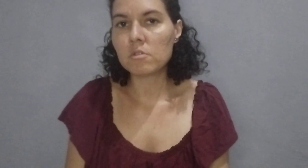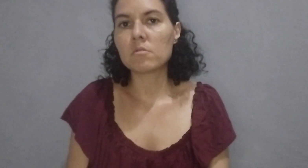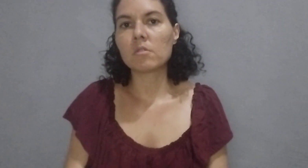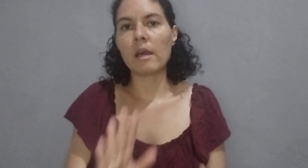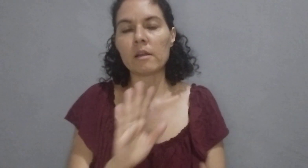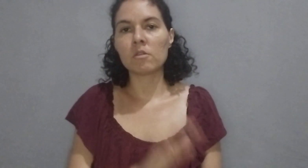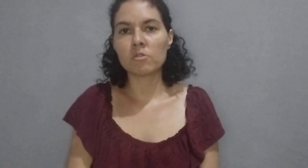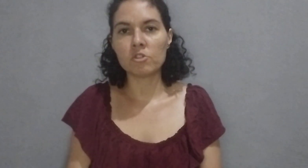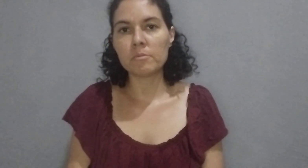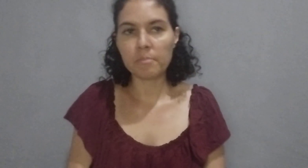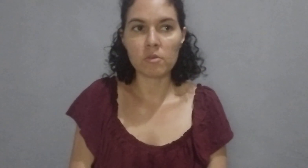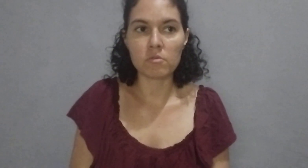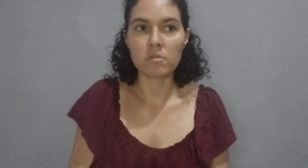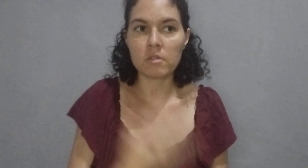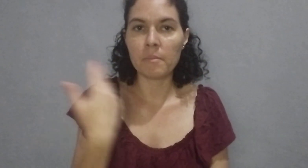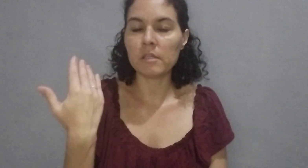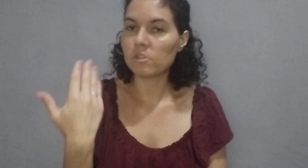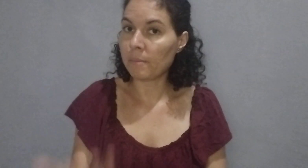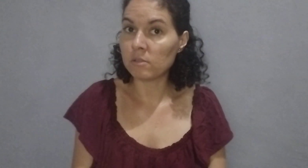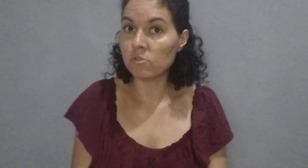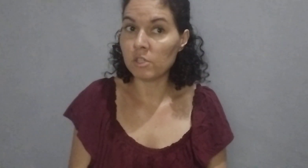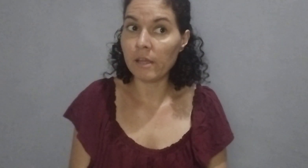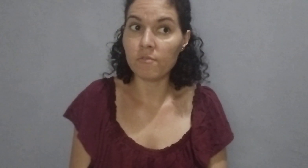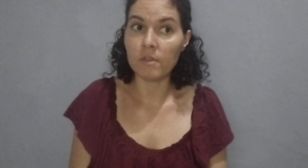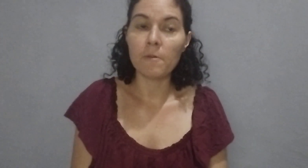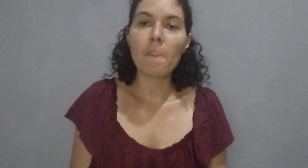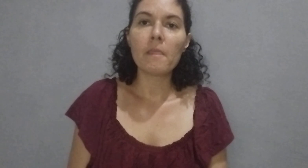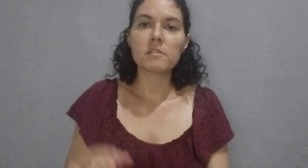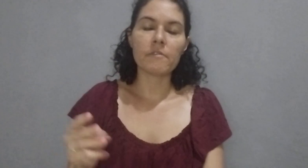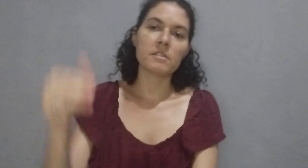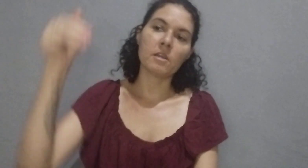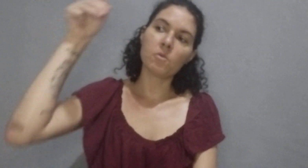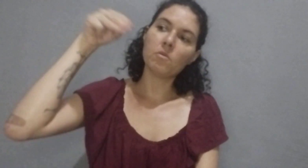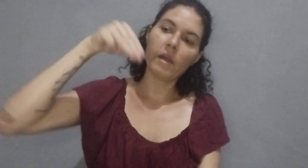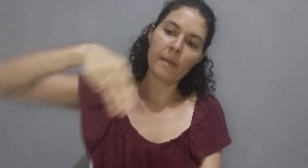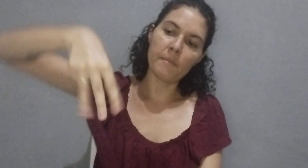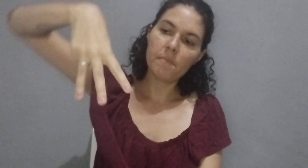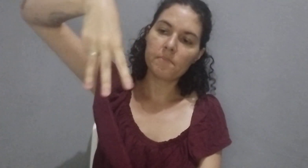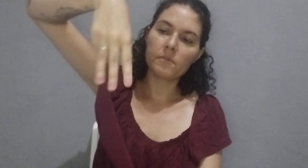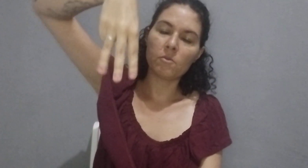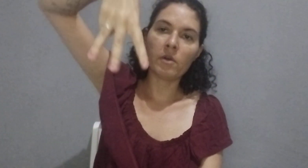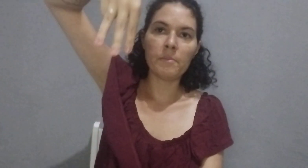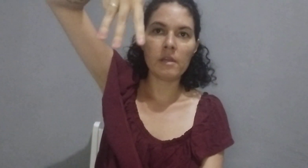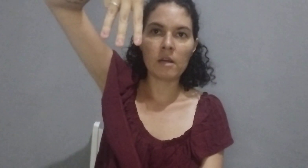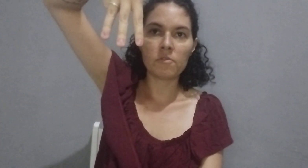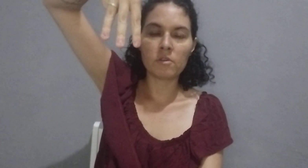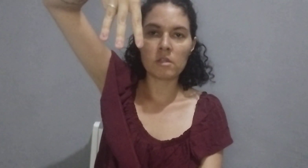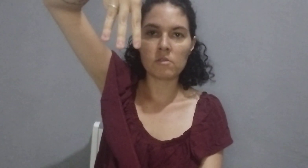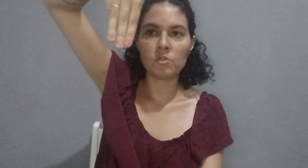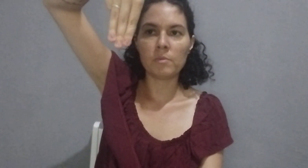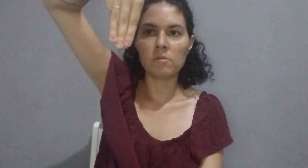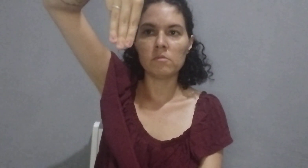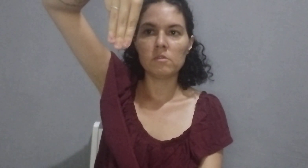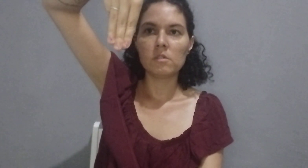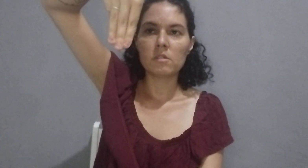Mateus, que era coletor de impostos, também chamado de Levi. Você vai fazer um M, o M, a configuração de mão,